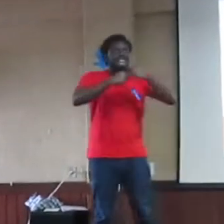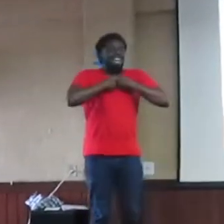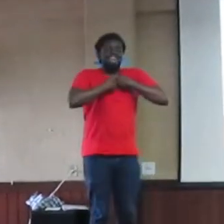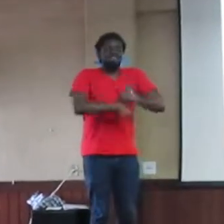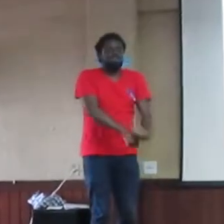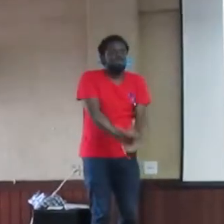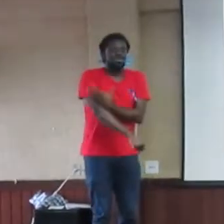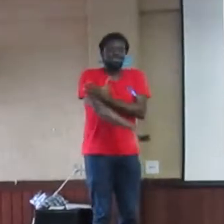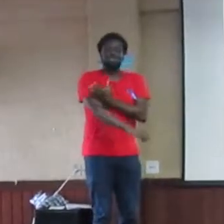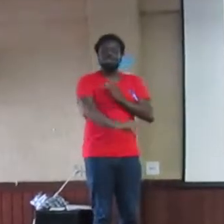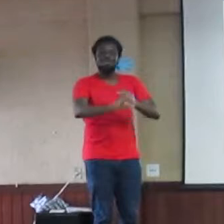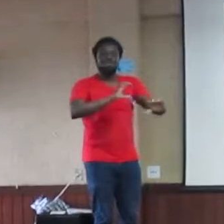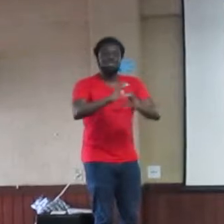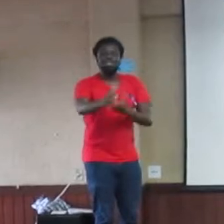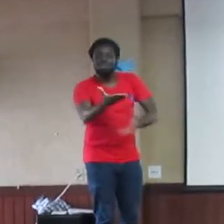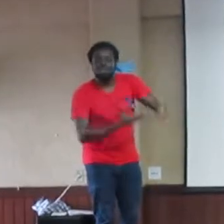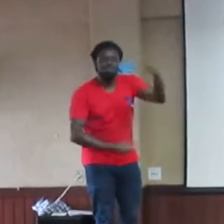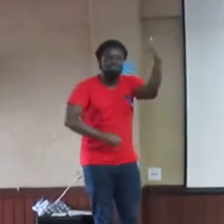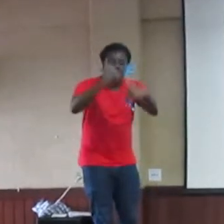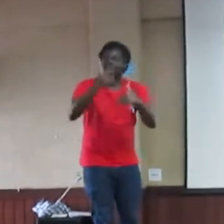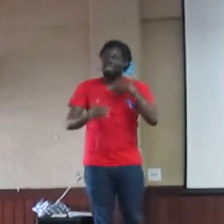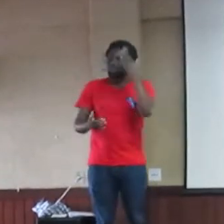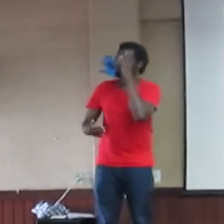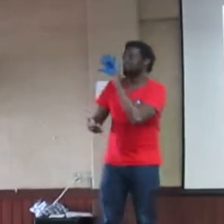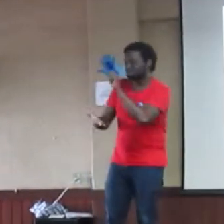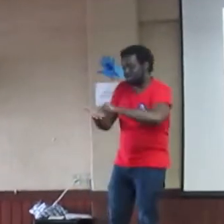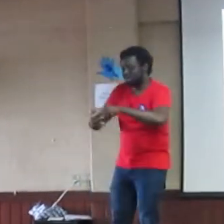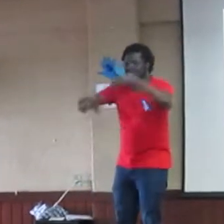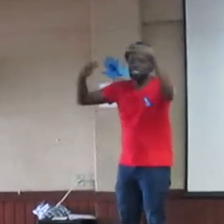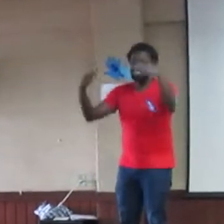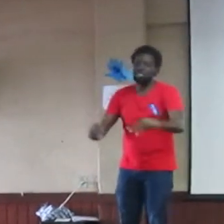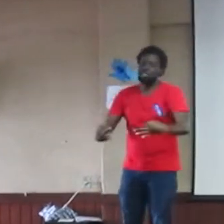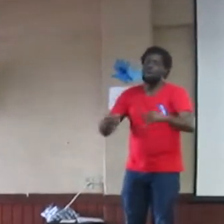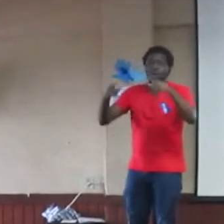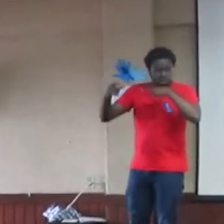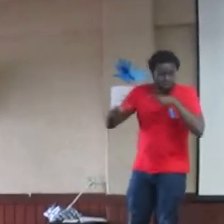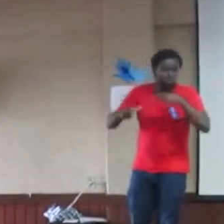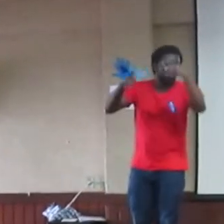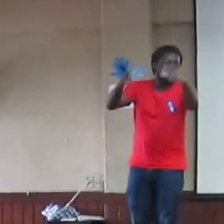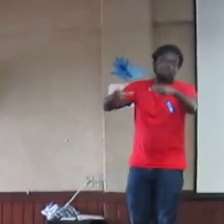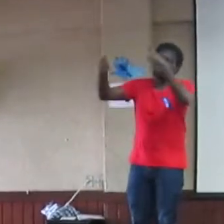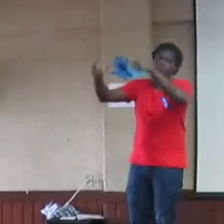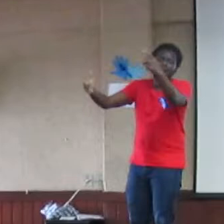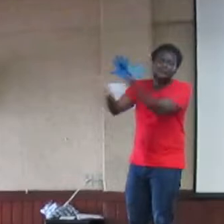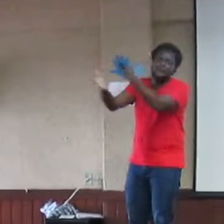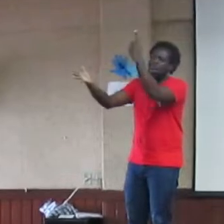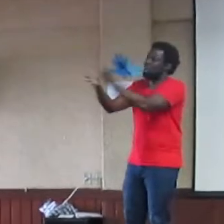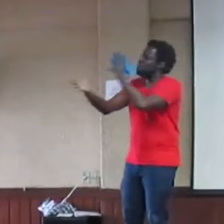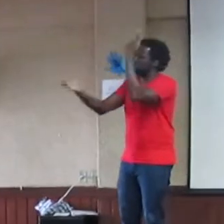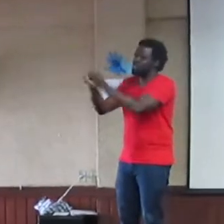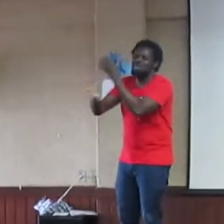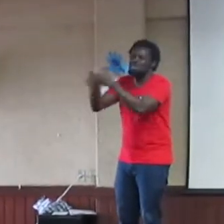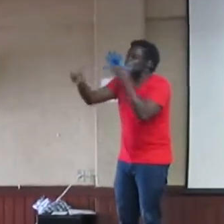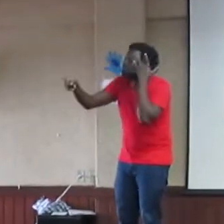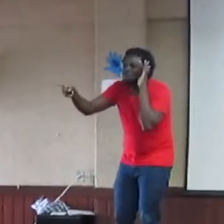quando eu encontrar vocês, em qualquer local, já vai ser uma forma de comunicação melhor, eu vou conseguir me